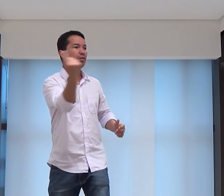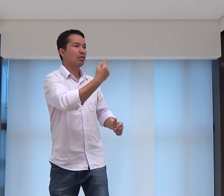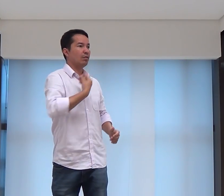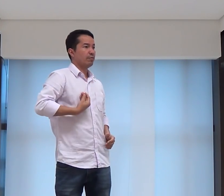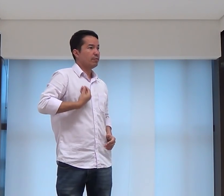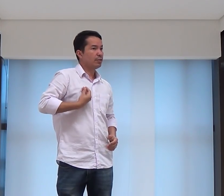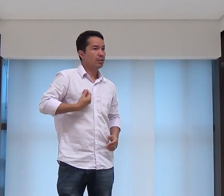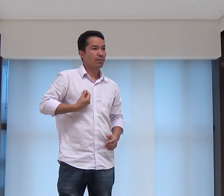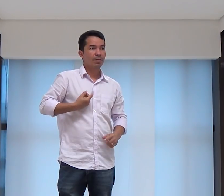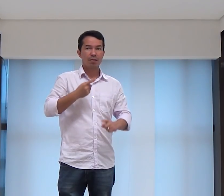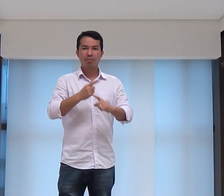nos devora.